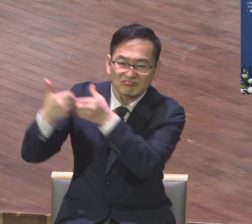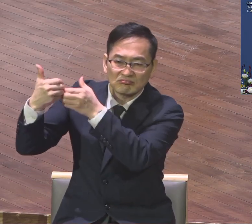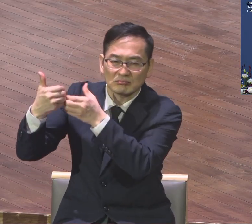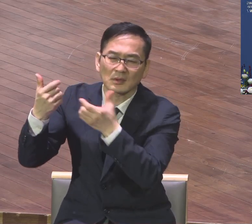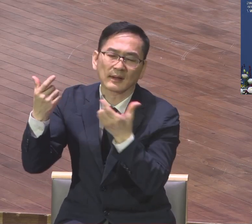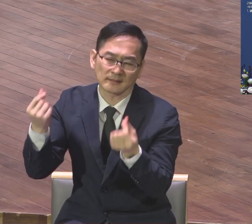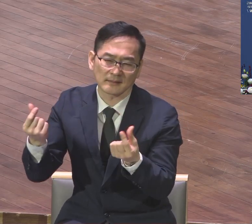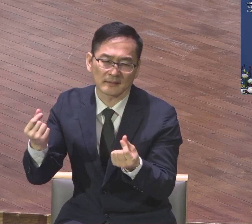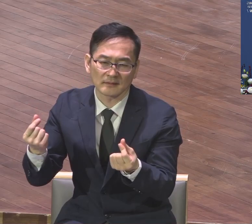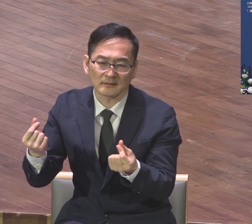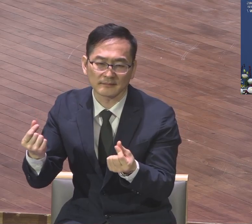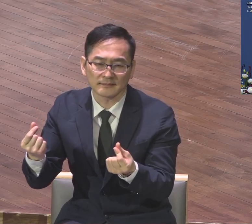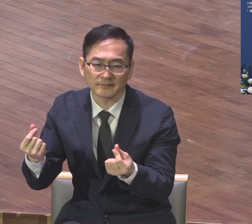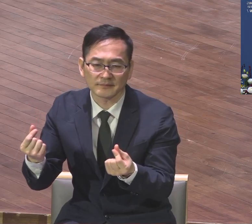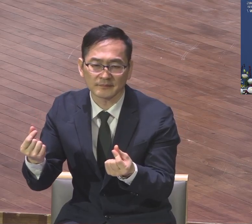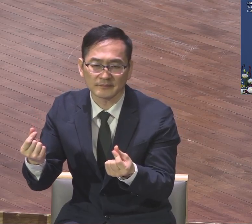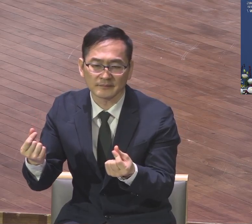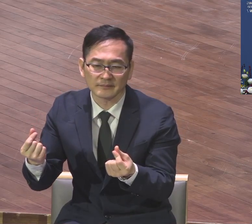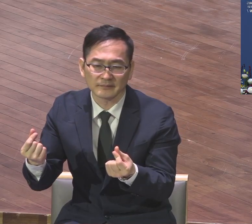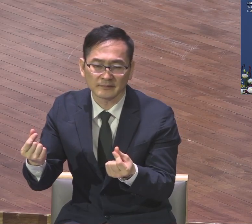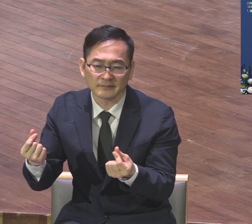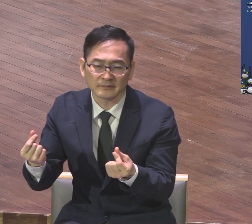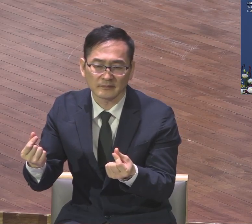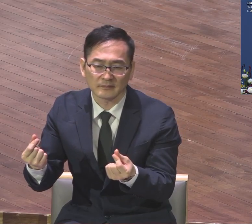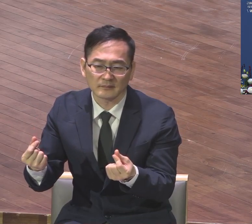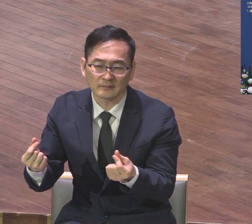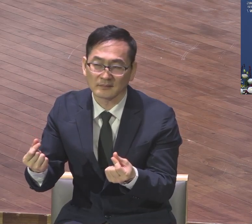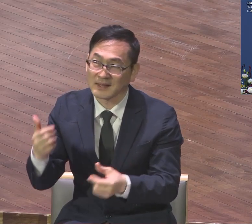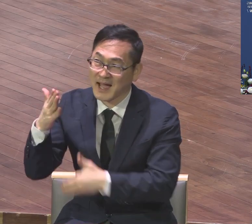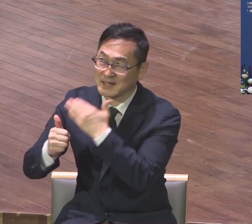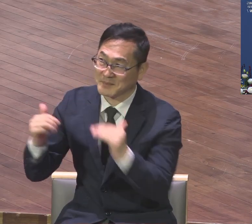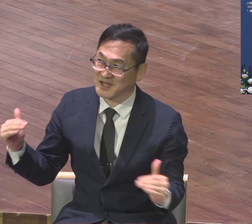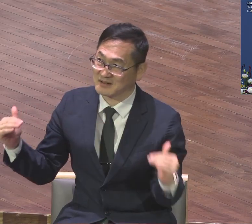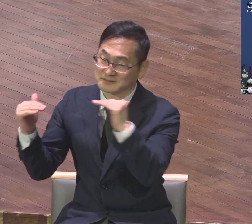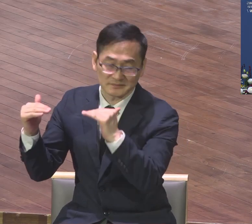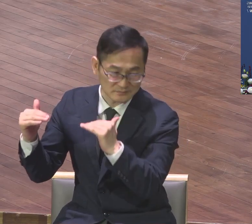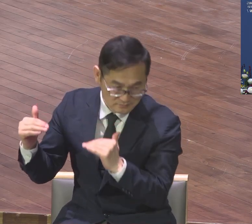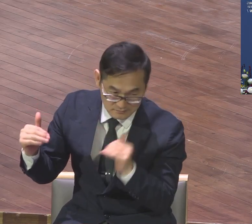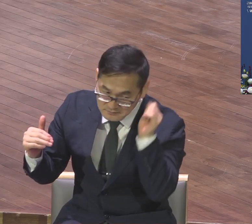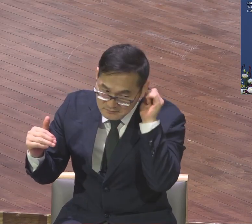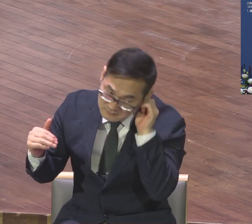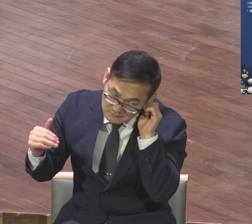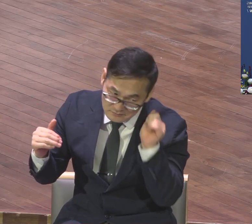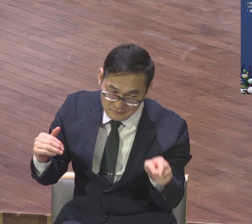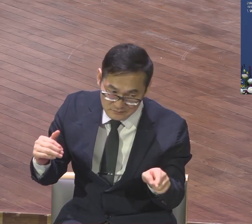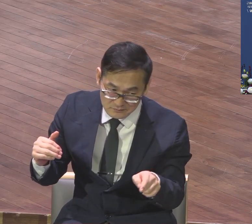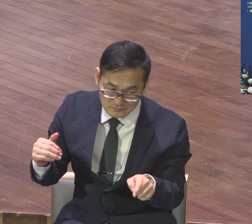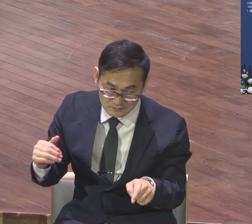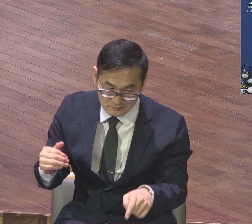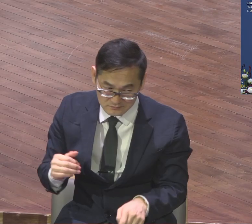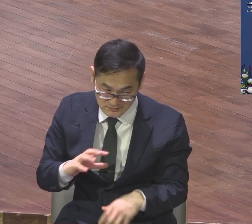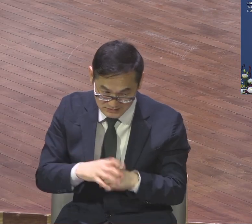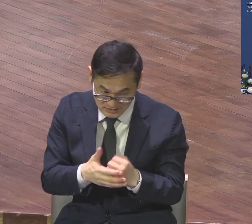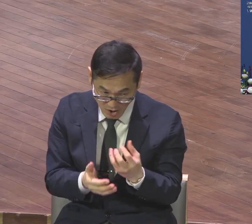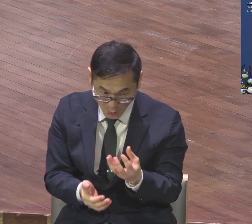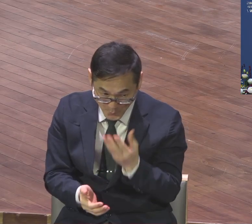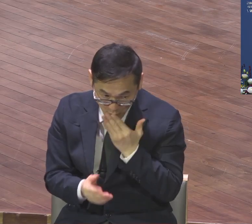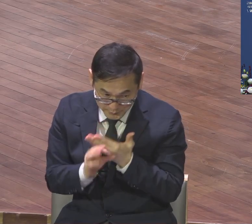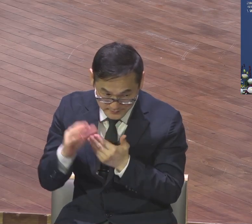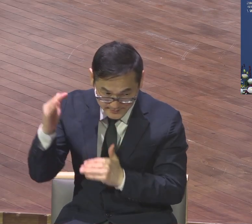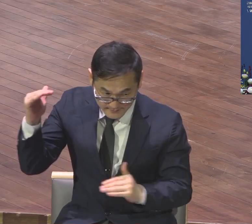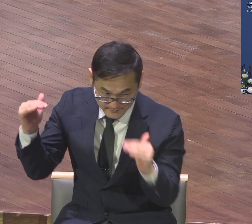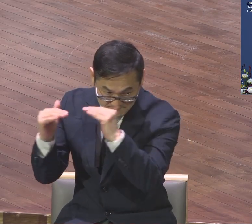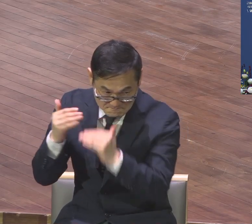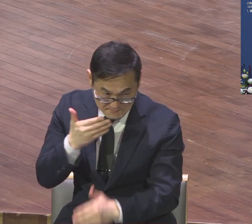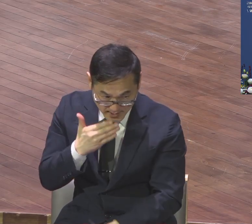하나님을 배반한 거예요. 하나님이 된다고 사단이 속였어요. 너 이거 먹으면 눈 밝아져. 너 하나님처럼